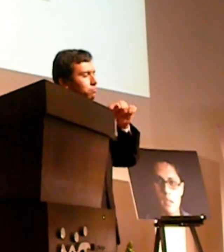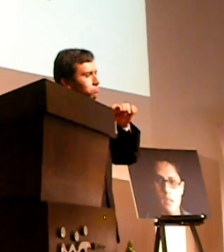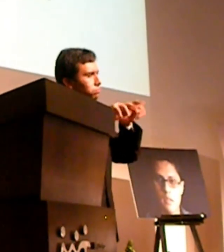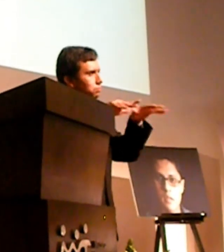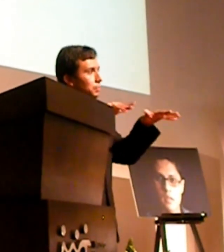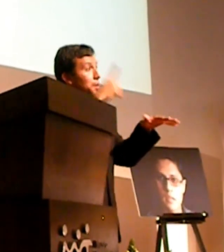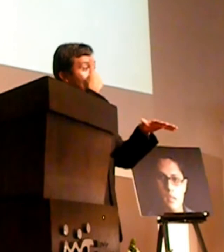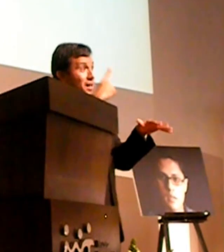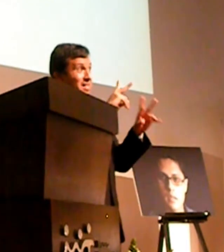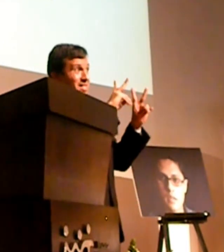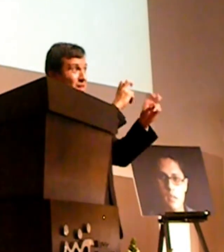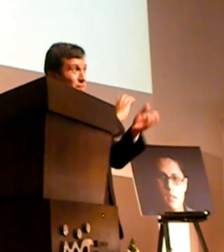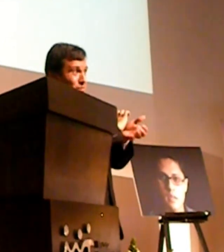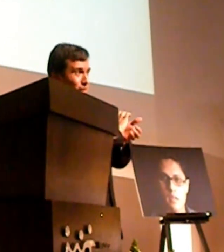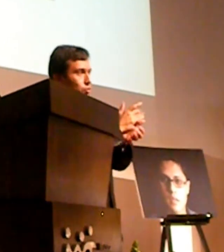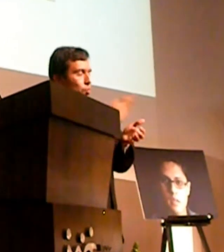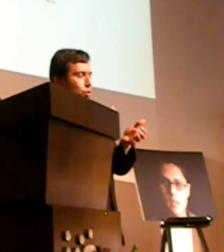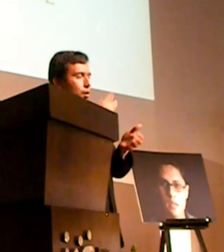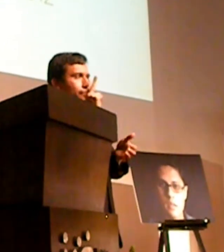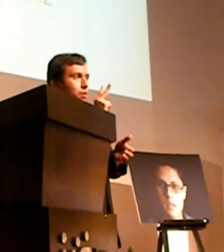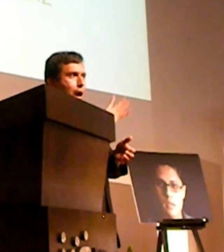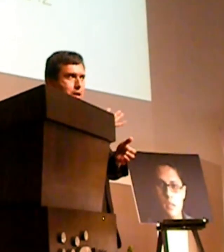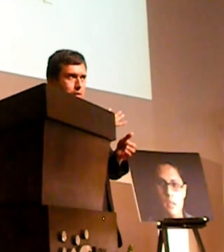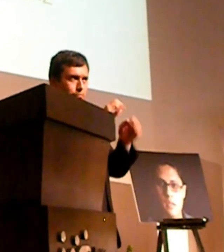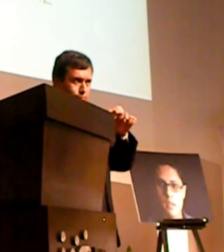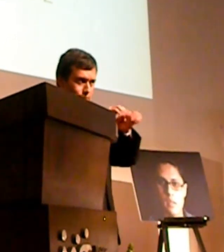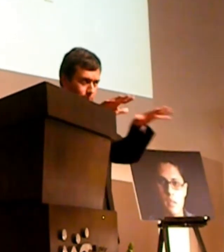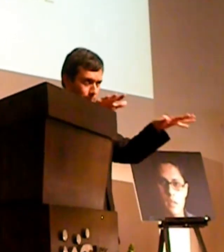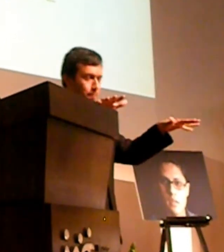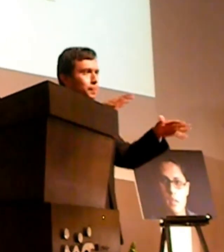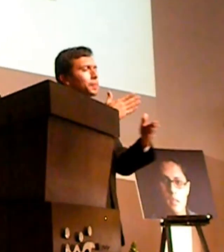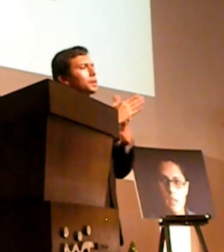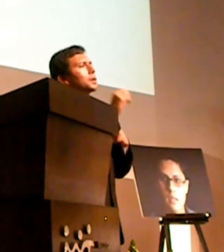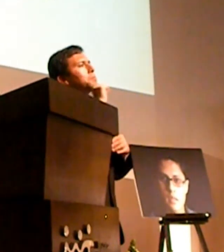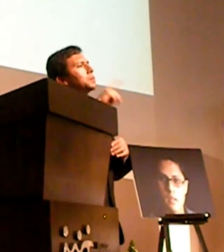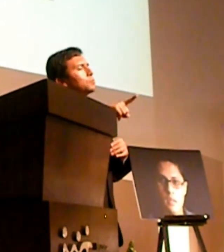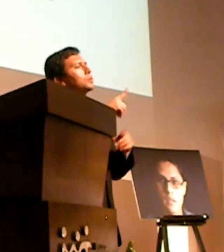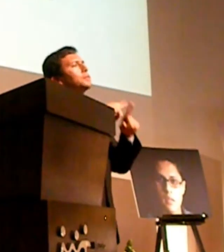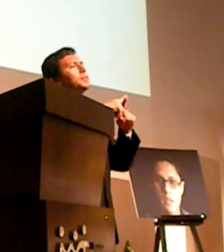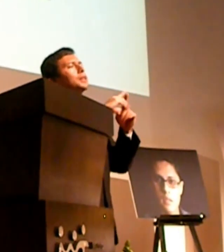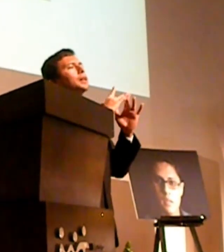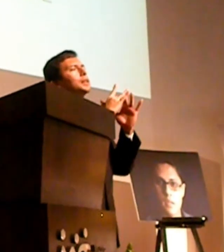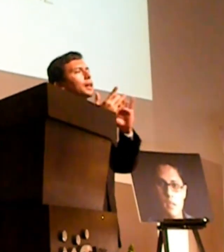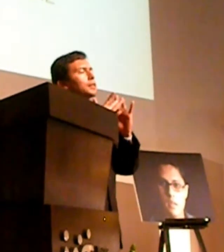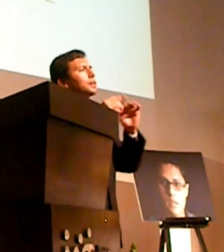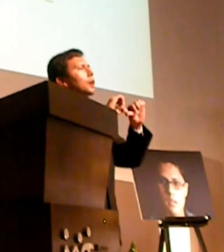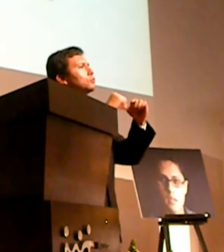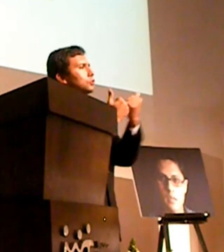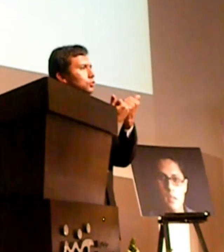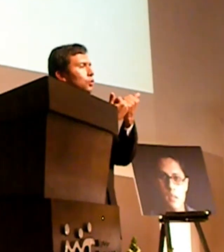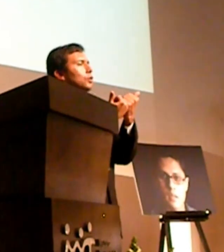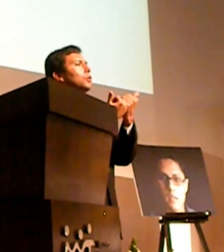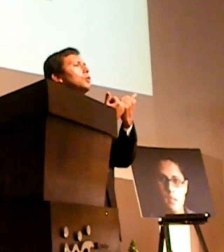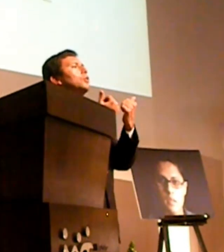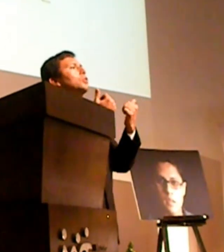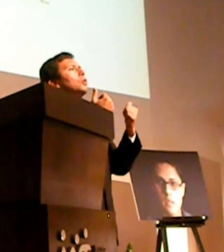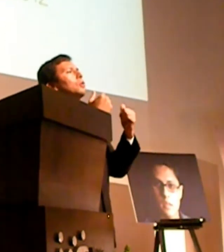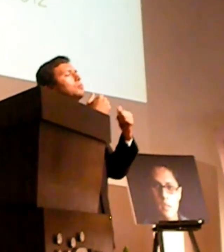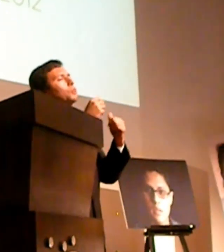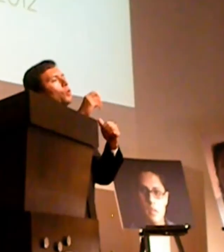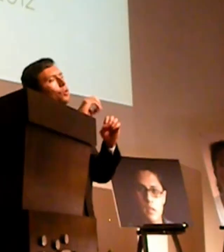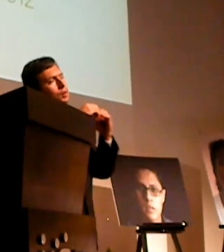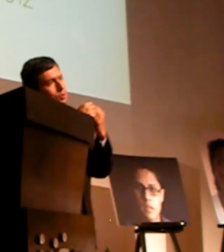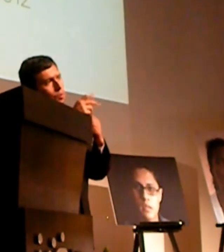problemáticas de discriminación, creación y participación en redes de organizaciones, organismos públicos,